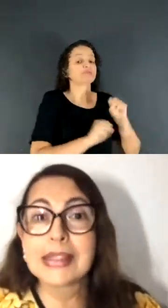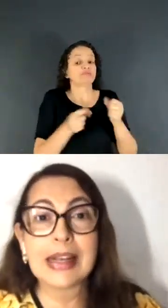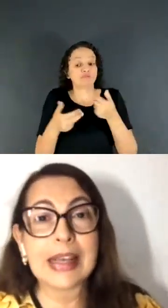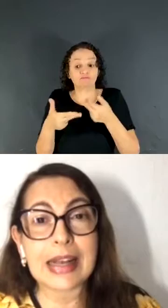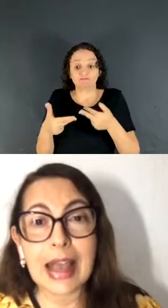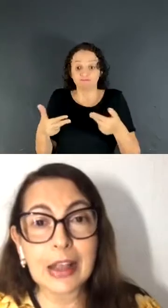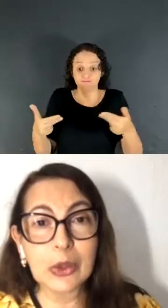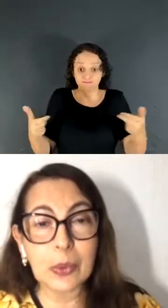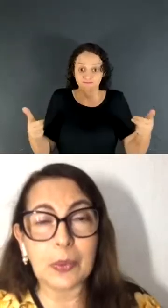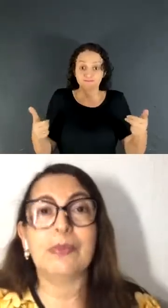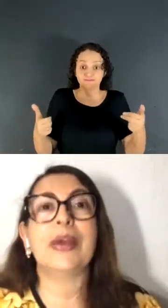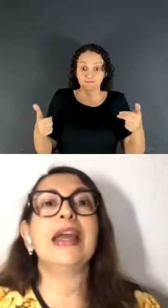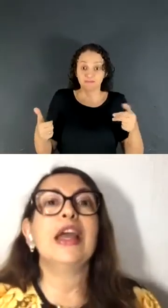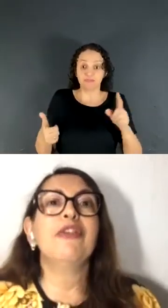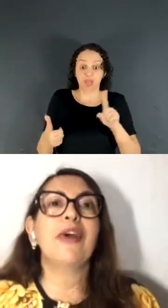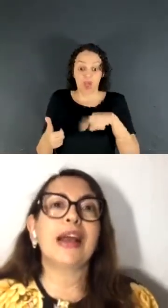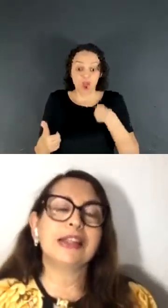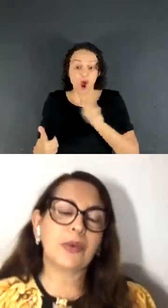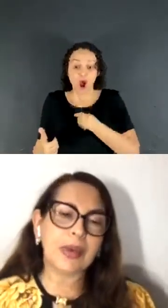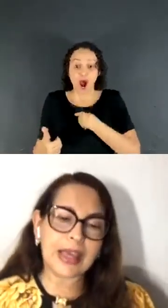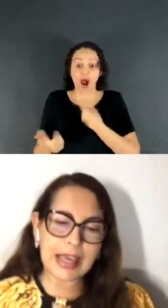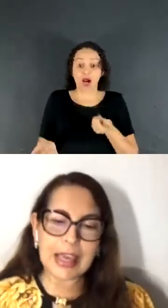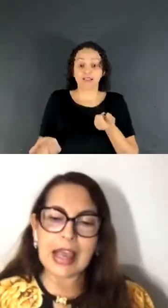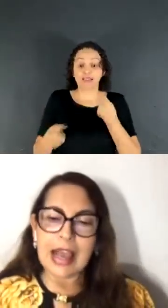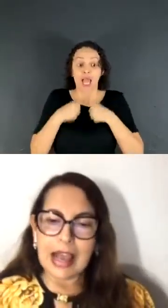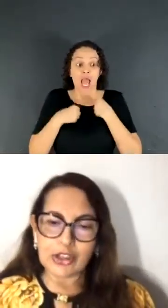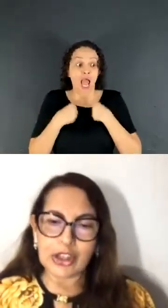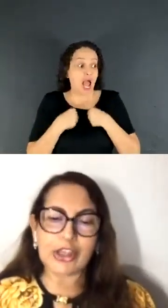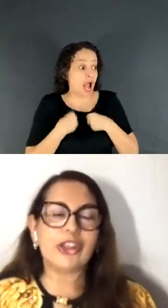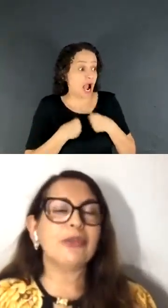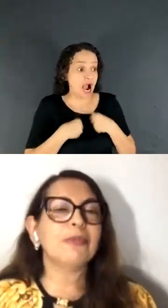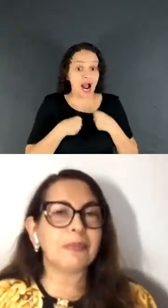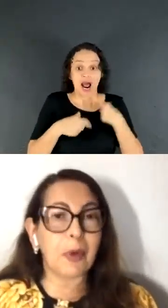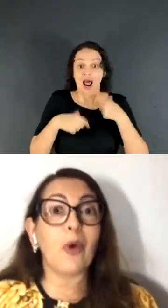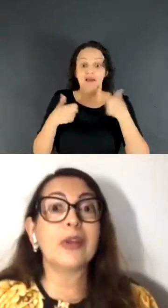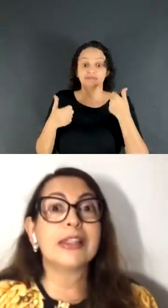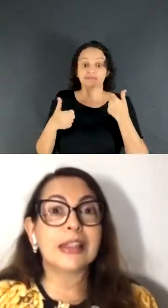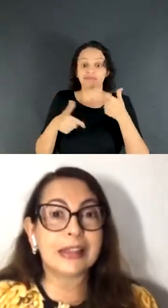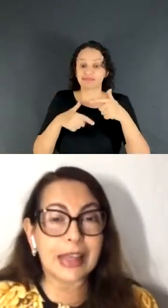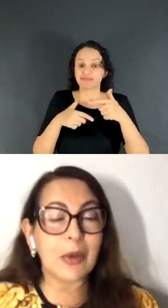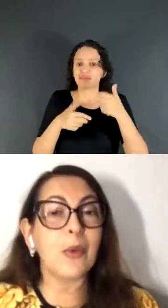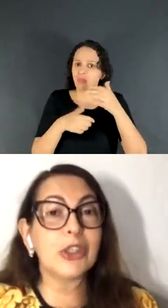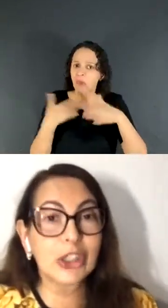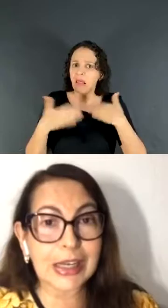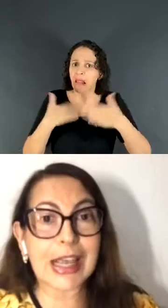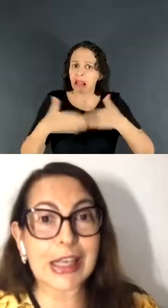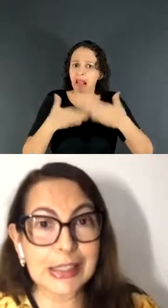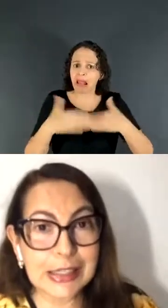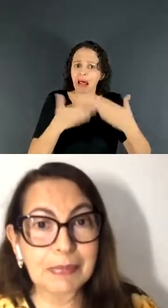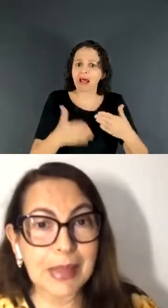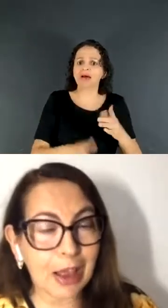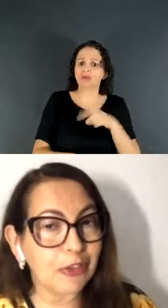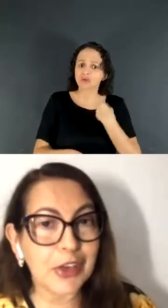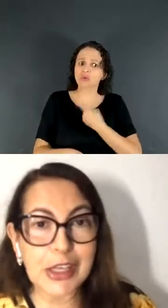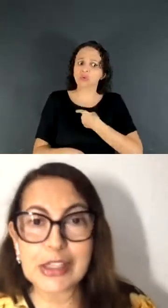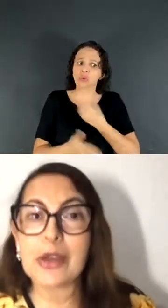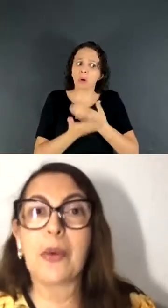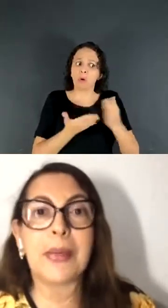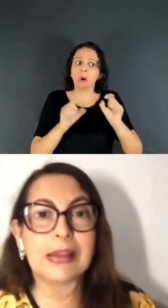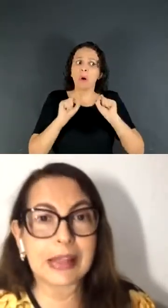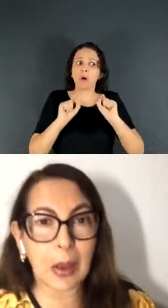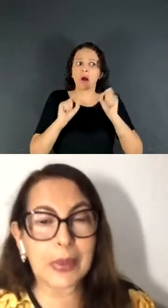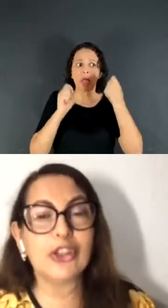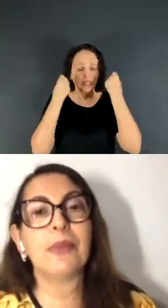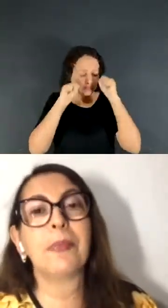ritmo acelerado, né, faz com que a gente possa ter, com estresse, tá,